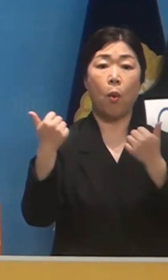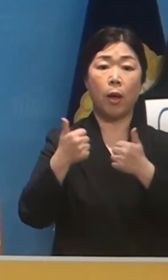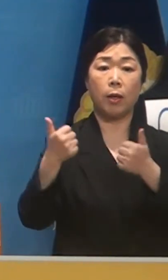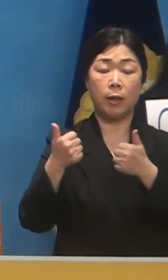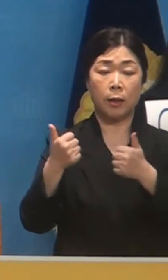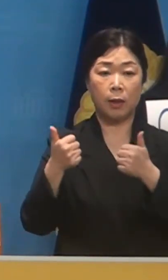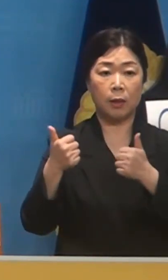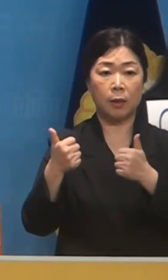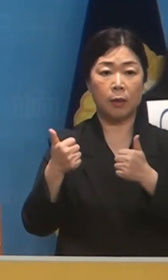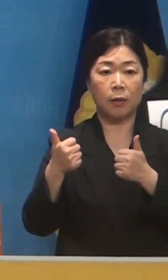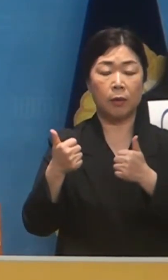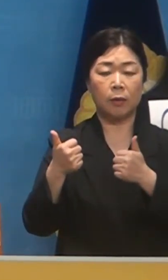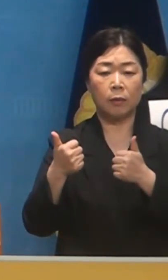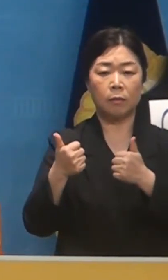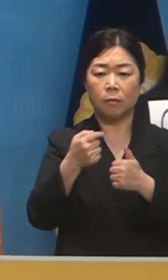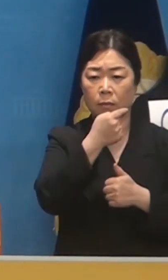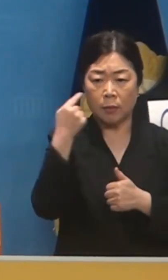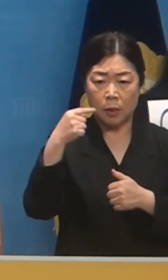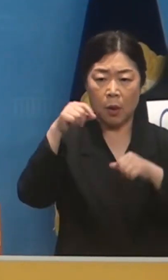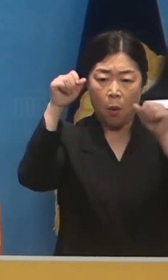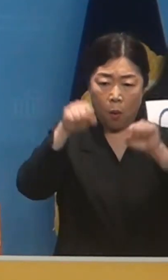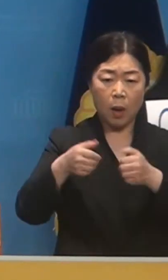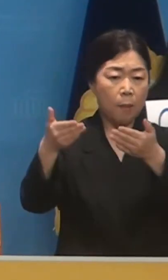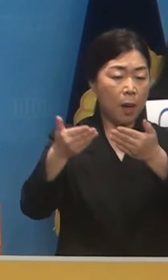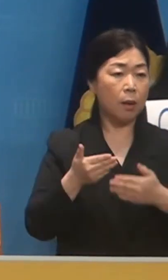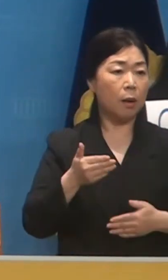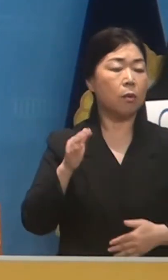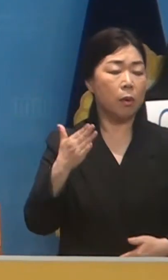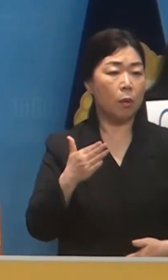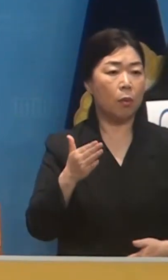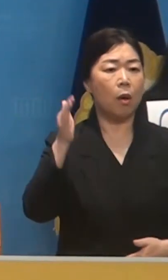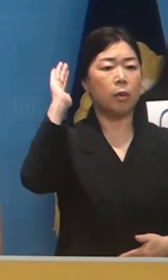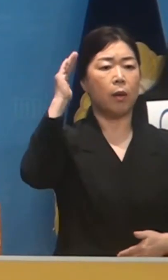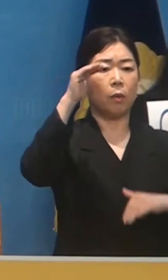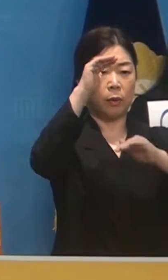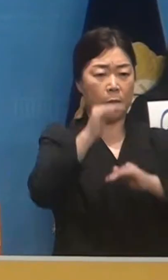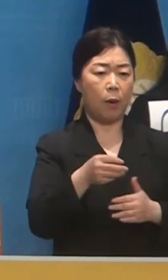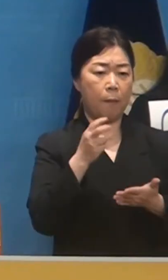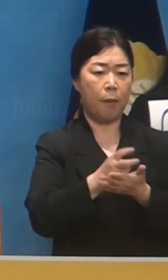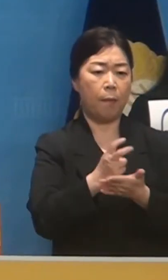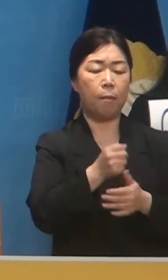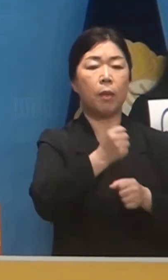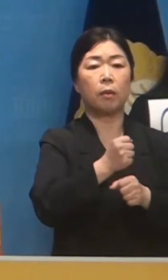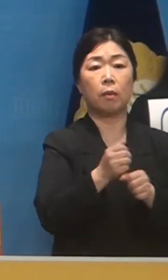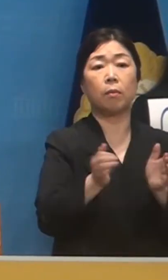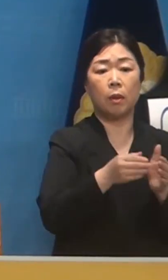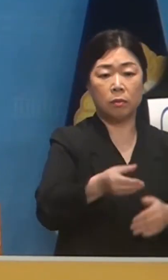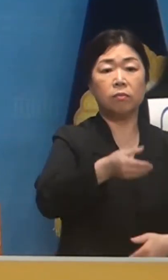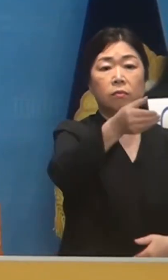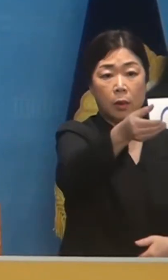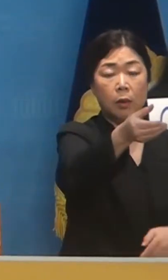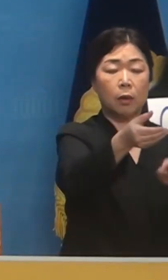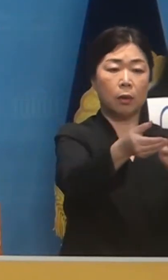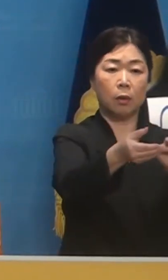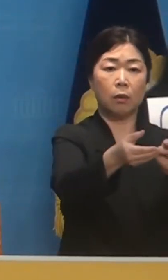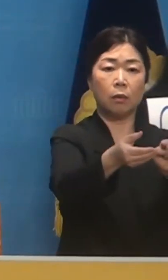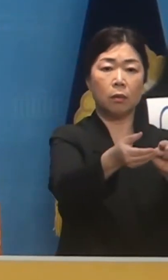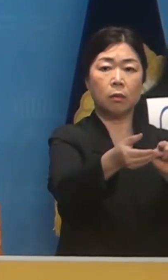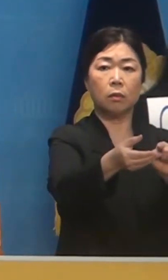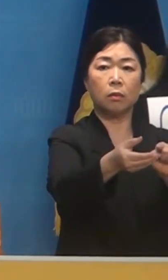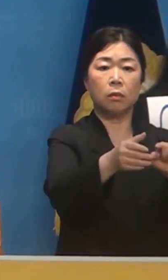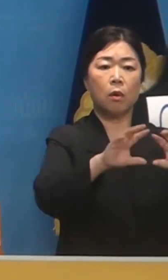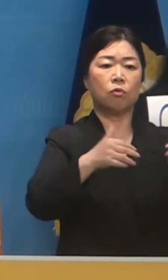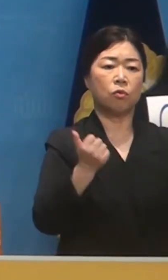그 시비를 받아야 된다는 이런 이야기조차도 이런 내용을 입법 발의했습니다. 국회는 이런